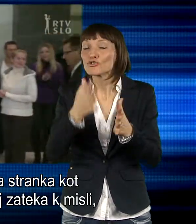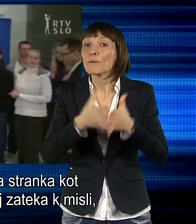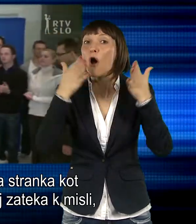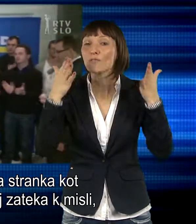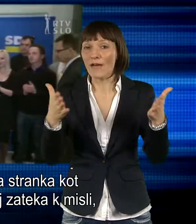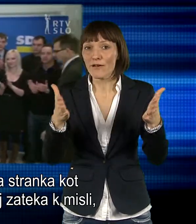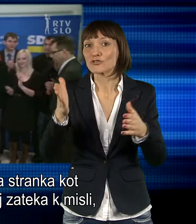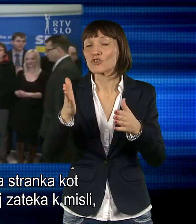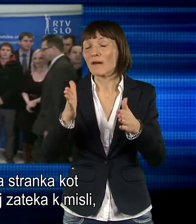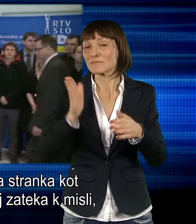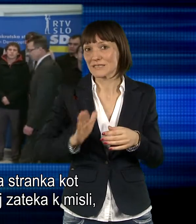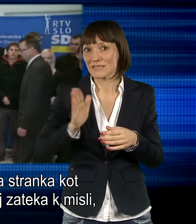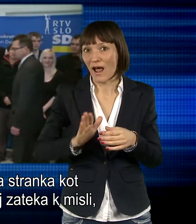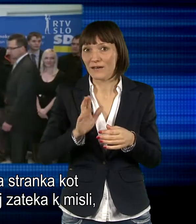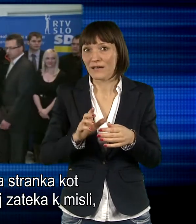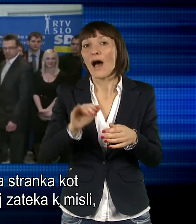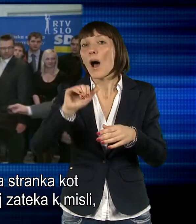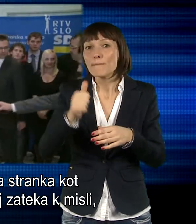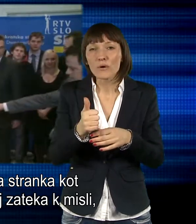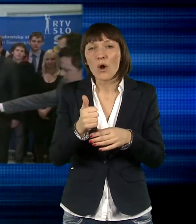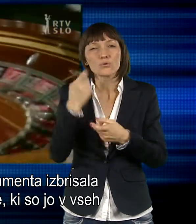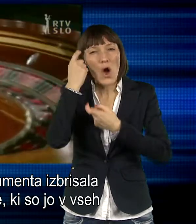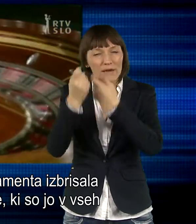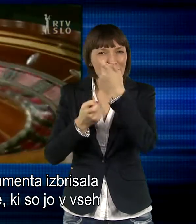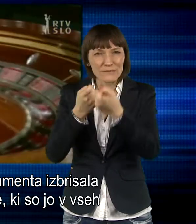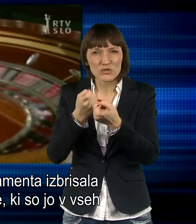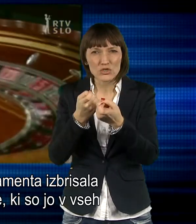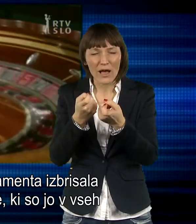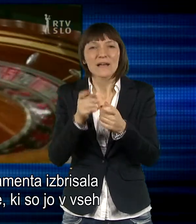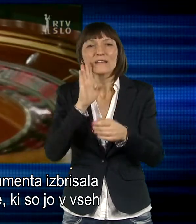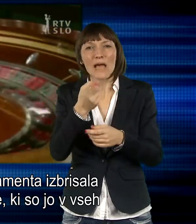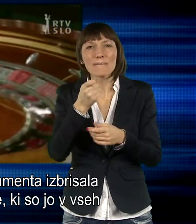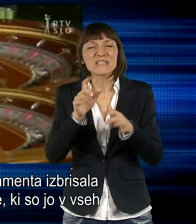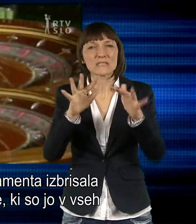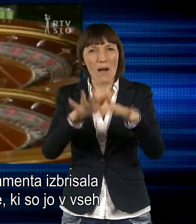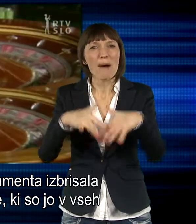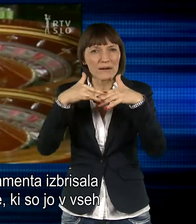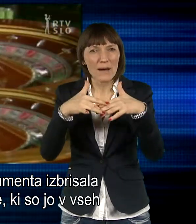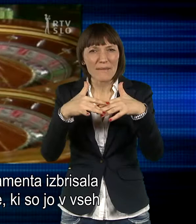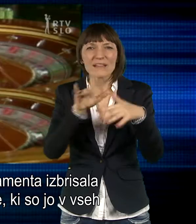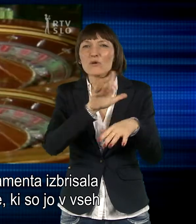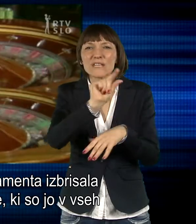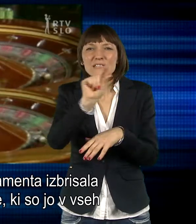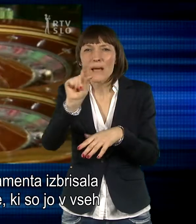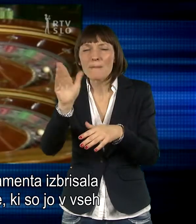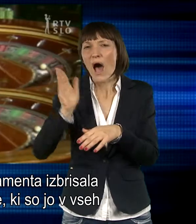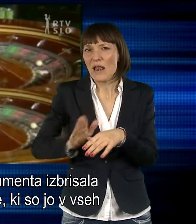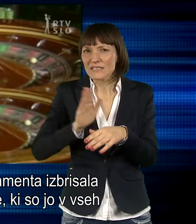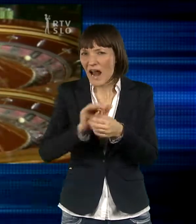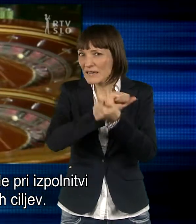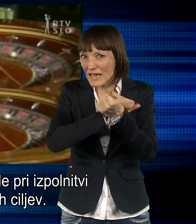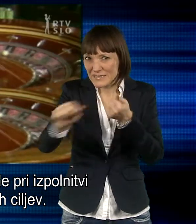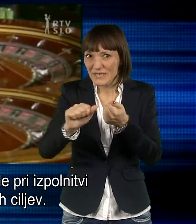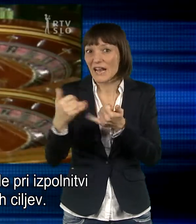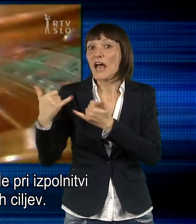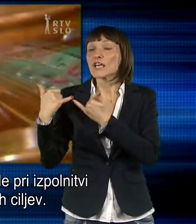kot ničkolikokrat doslej spet zateka k misli, da bi z obličja parlamenta zbrisala vse majhne stranke, ki so jo v vseh